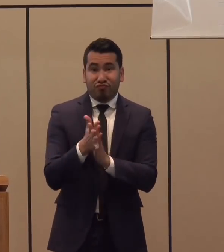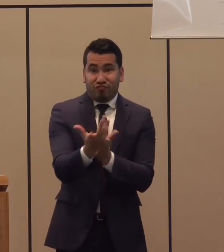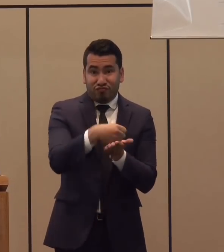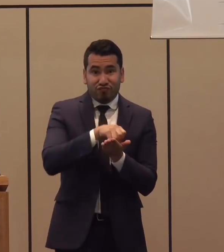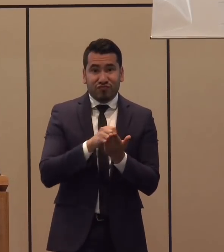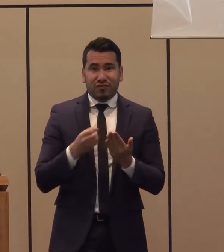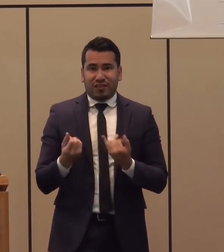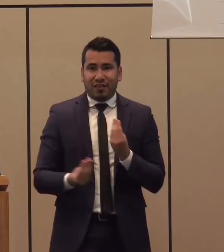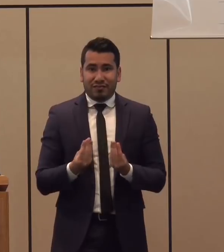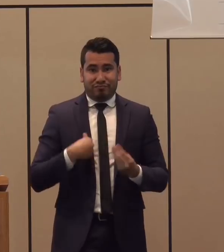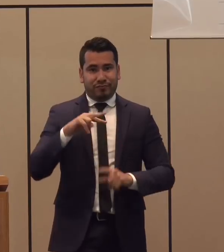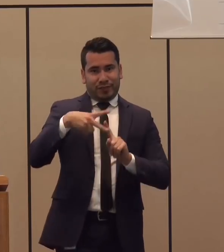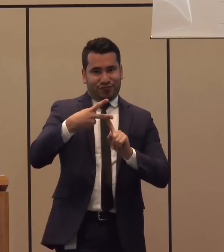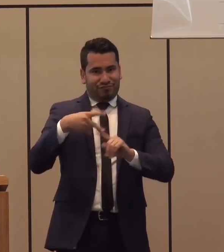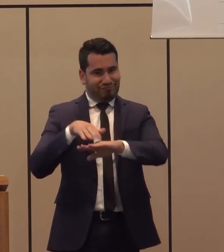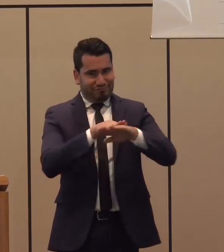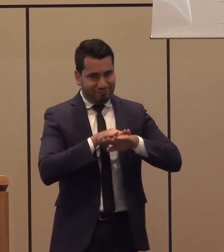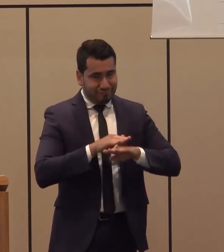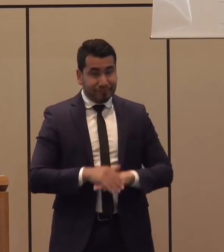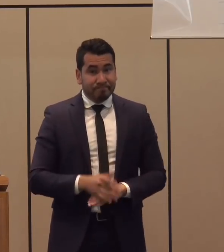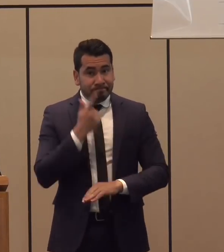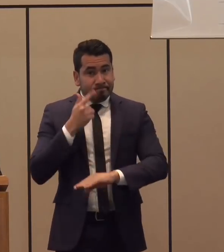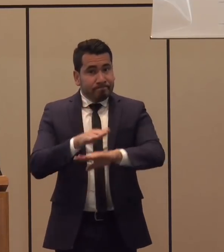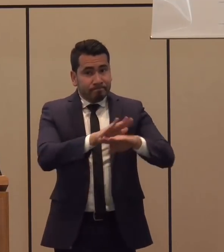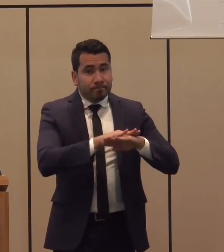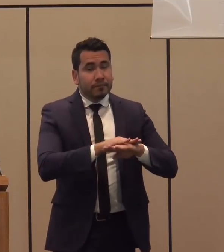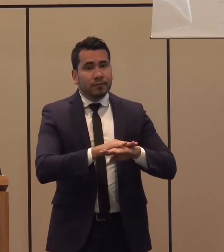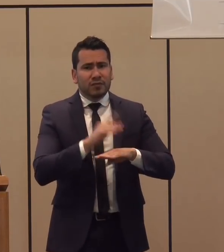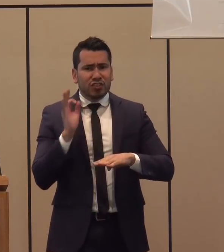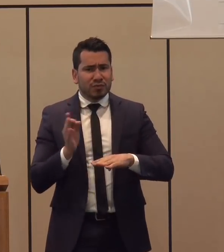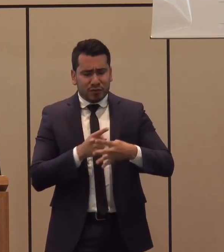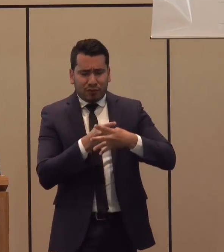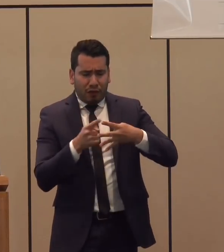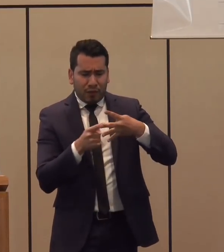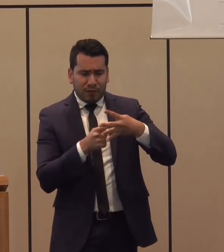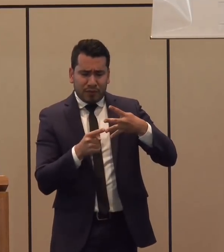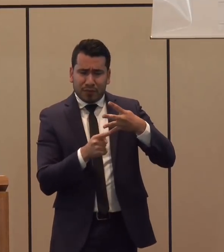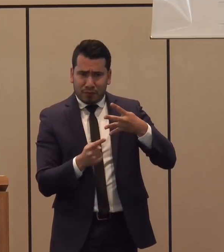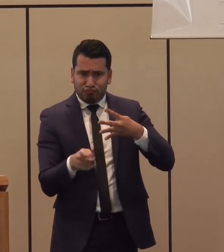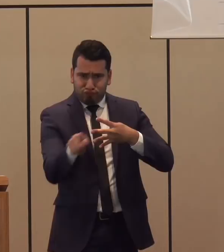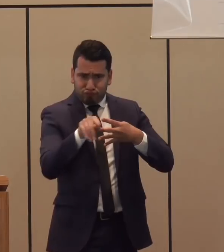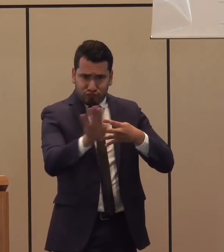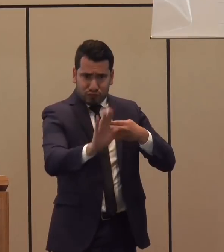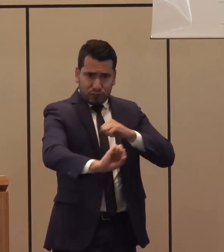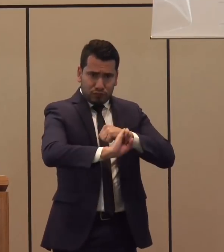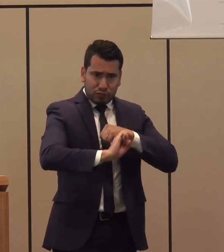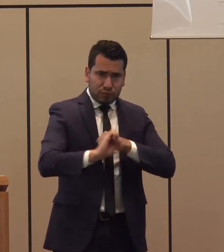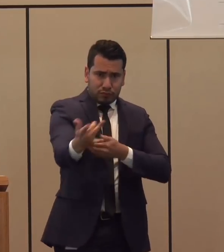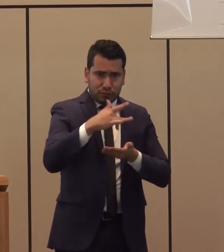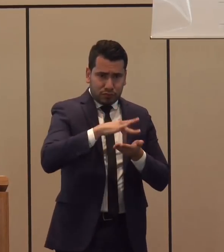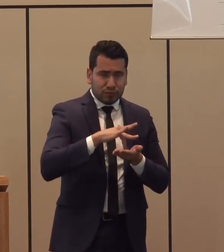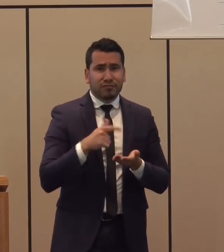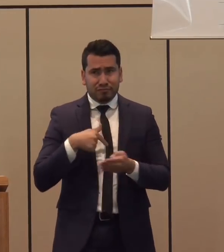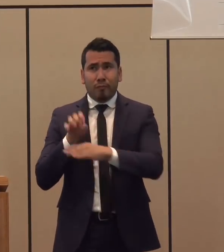la idea es que cada semana con el apoyo de todos ustedes los que están aquí acompañándome el sector y con otras